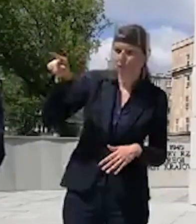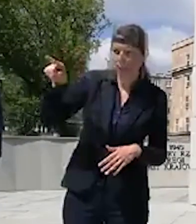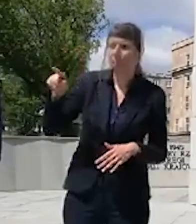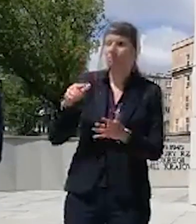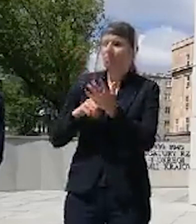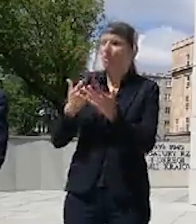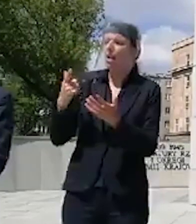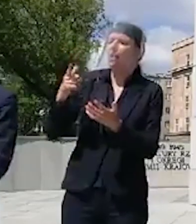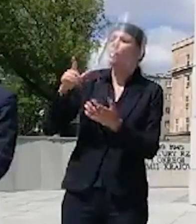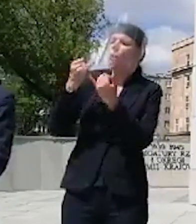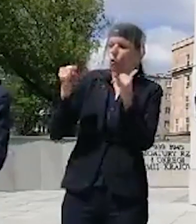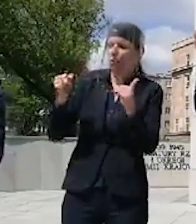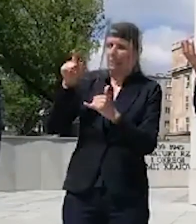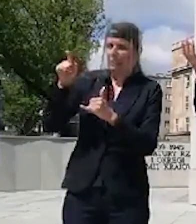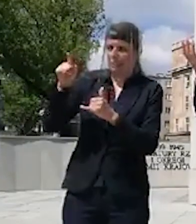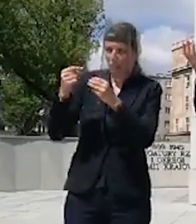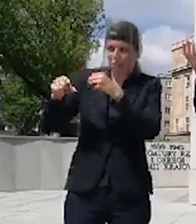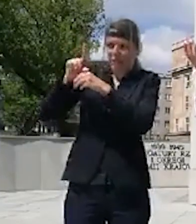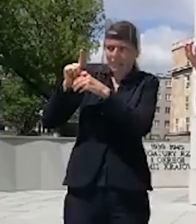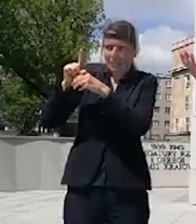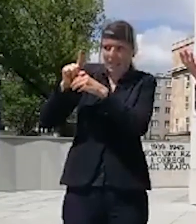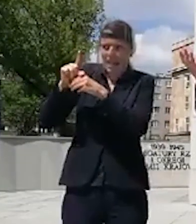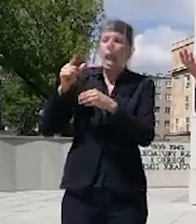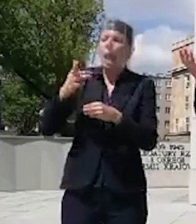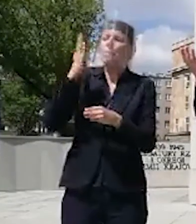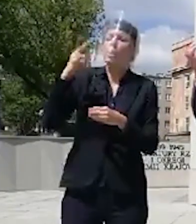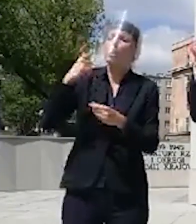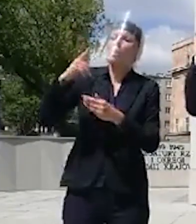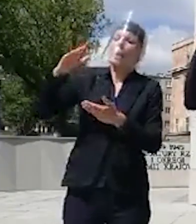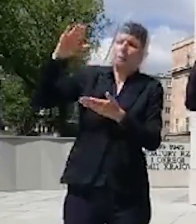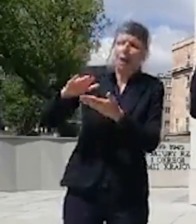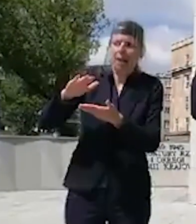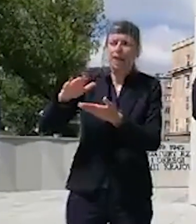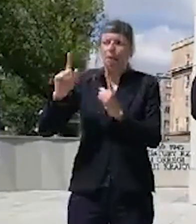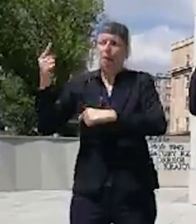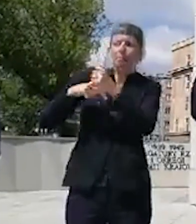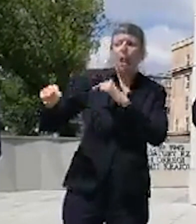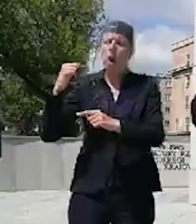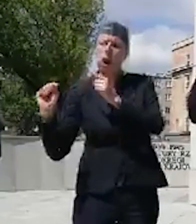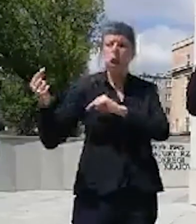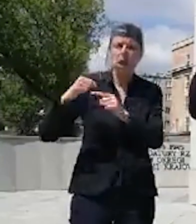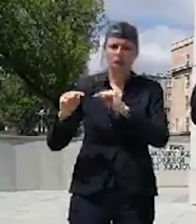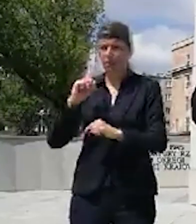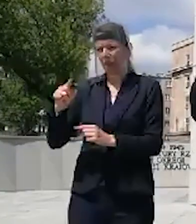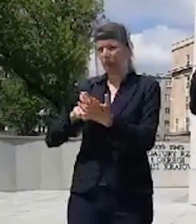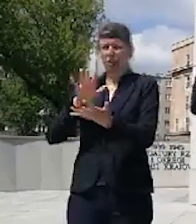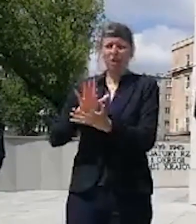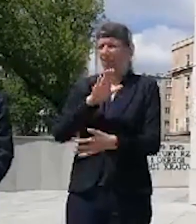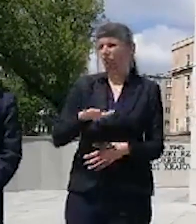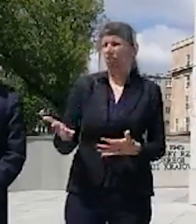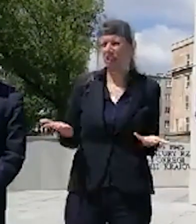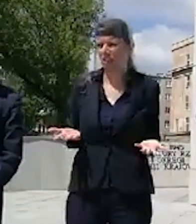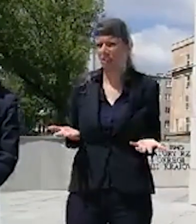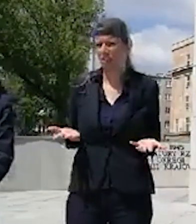że podnosisz, tak? No bo to przecież to jest dla dzieci, no to jest, ja nie wiem, dla kogo to jest. Natomiast powinien siedzieć w pałacu i rozmawiać, siedzieć z ekspertami, to